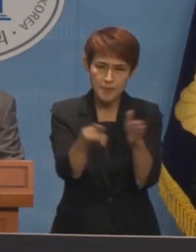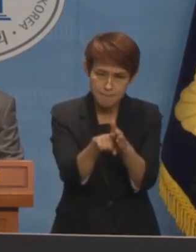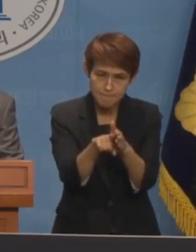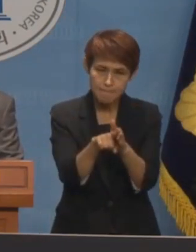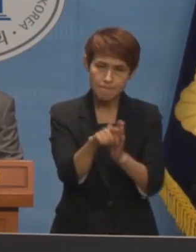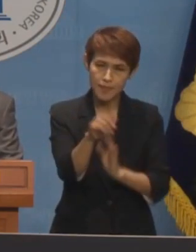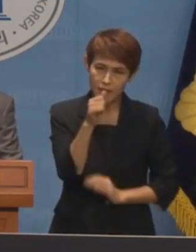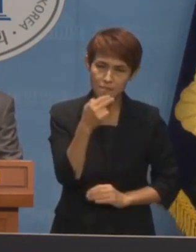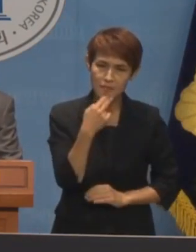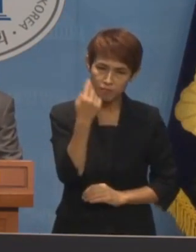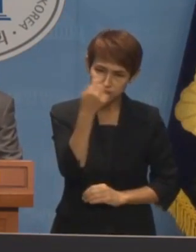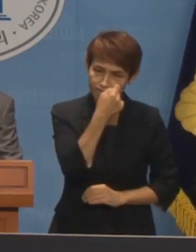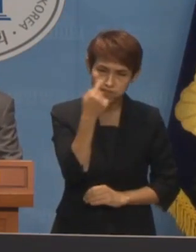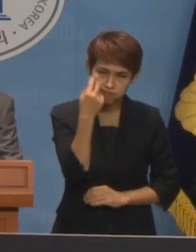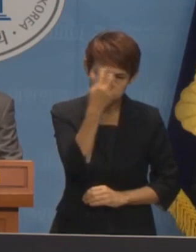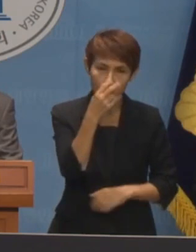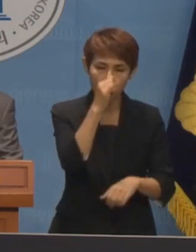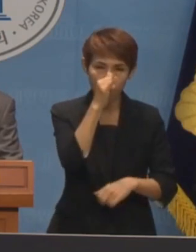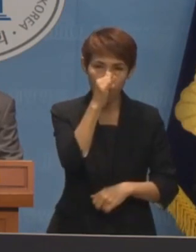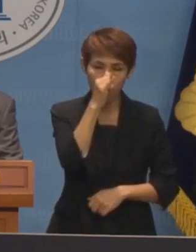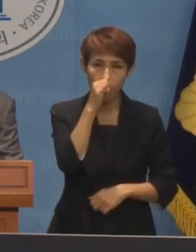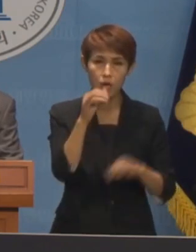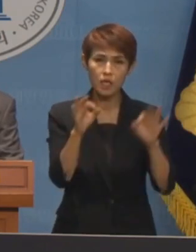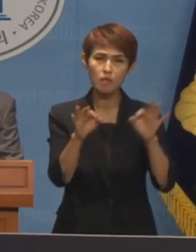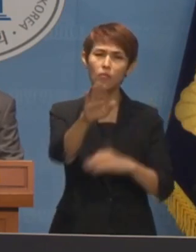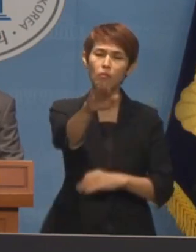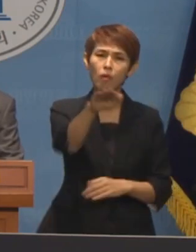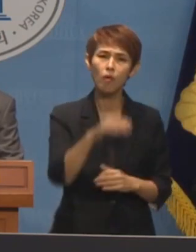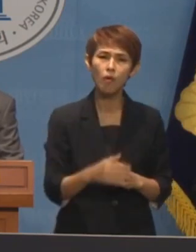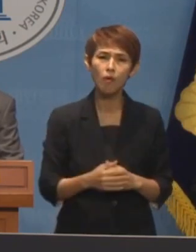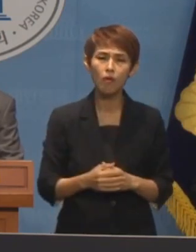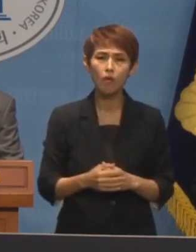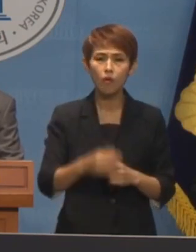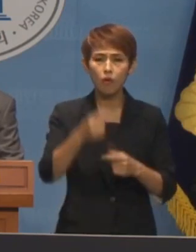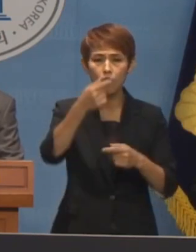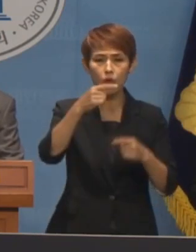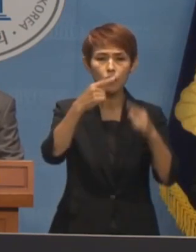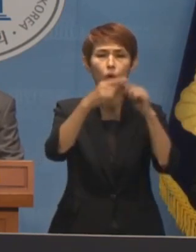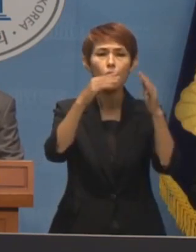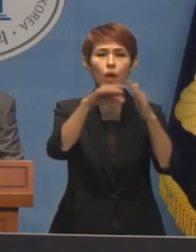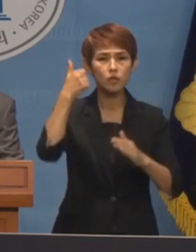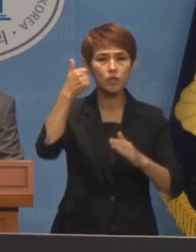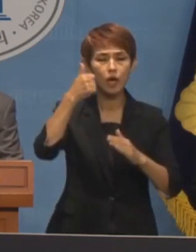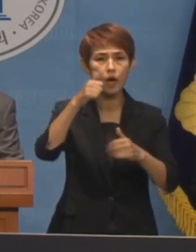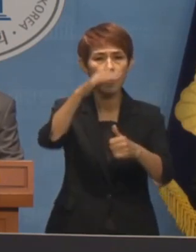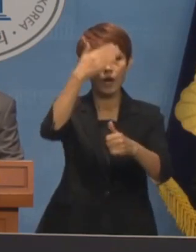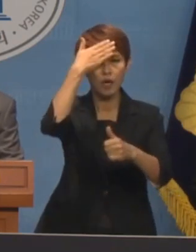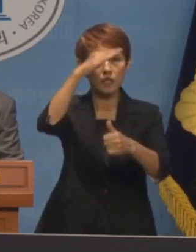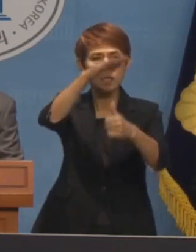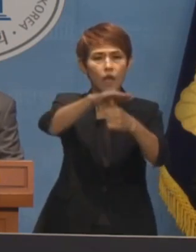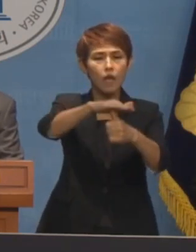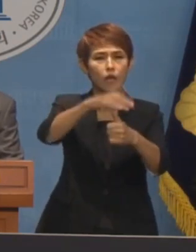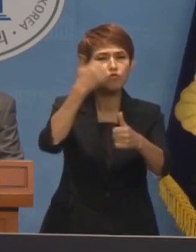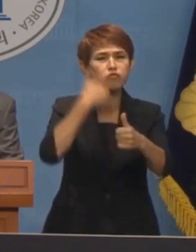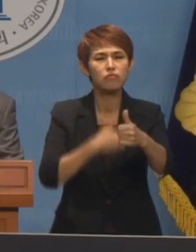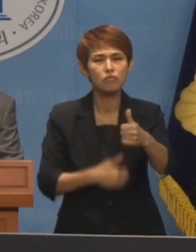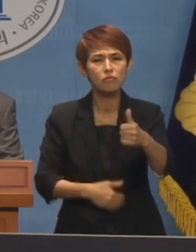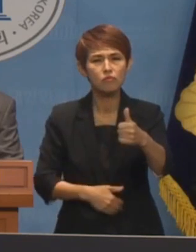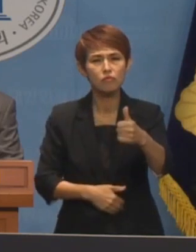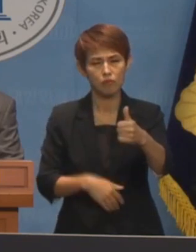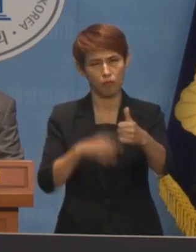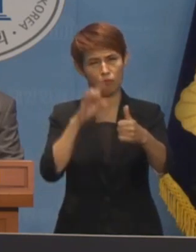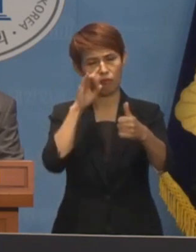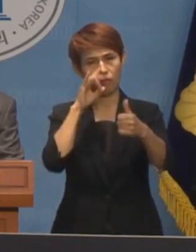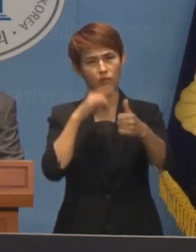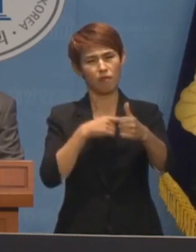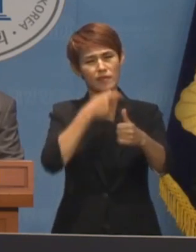검증합니다. 김성애 의원은 도대체 어느 교회에서 어느 목사에게 세례를 받았습니까? 이런